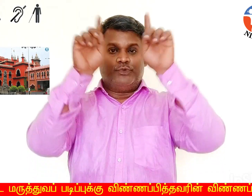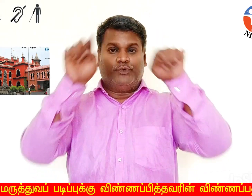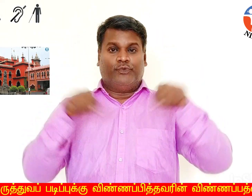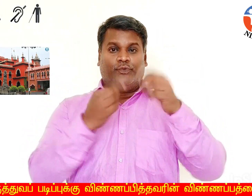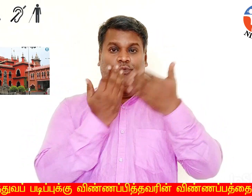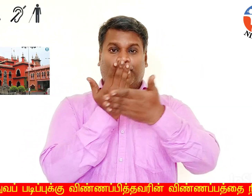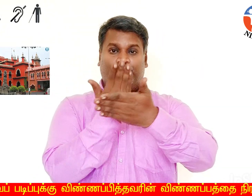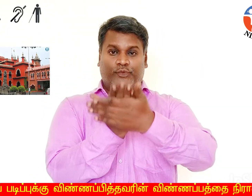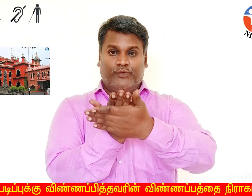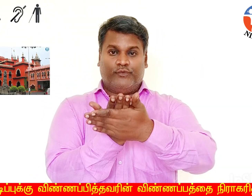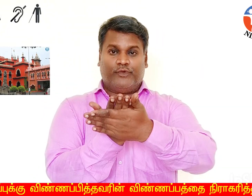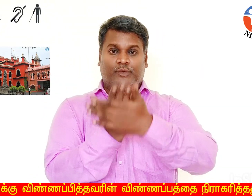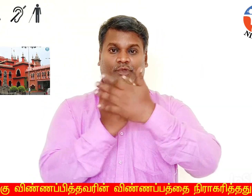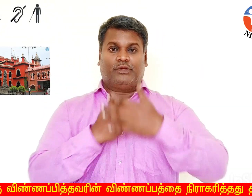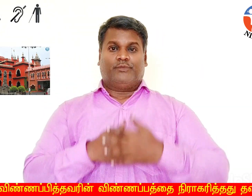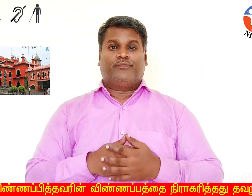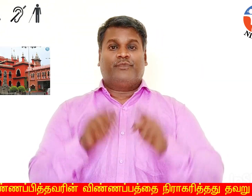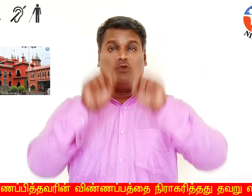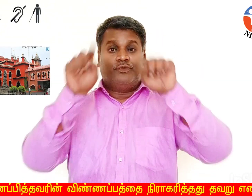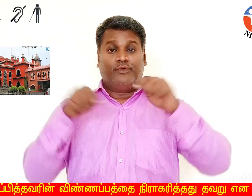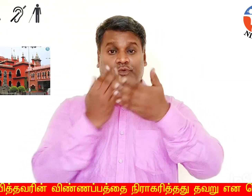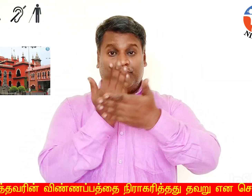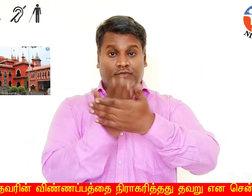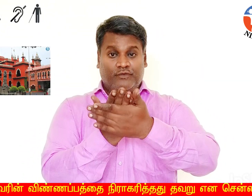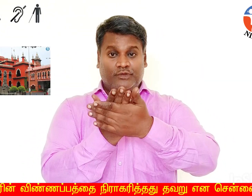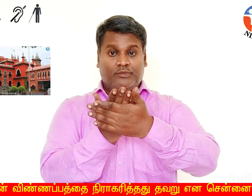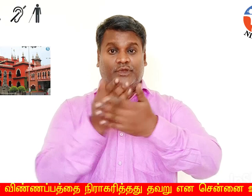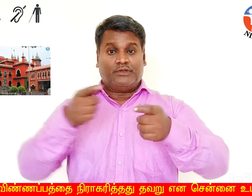சென்னை உயர்நீதிமன்றம் தீர்ப்பு வழங்கியுள்ளது.